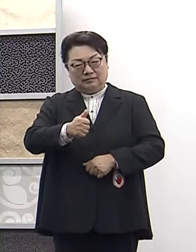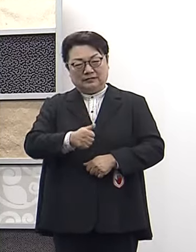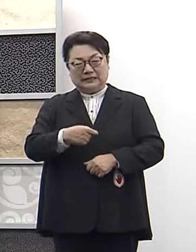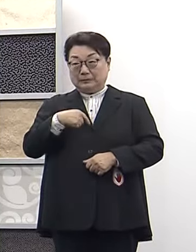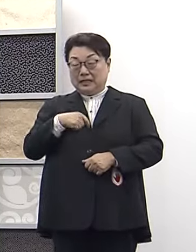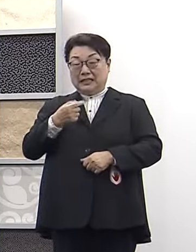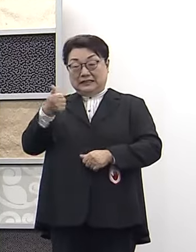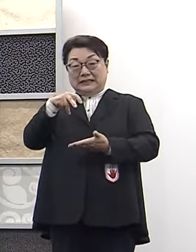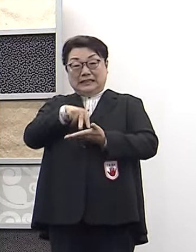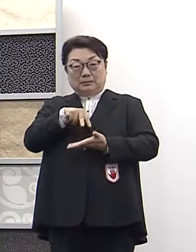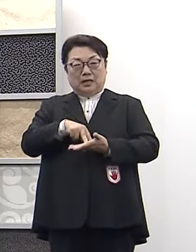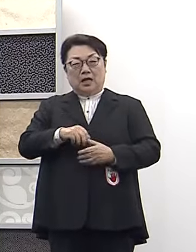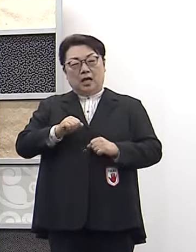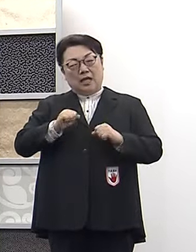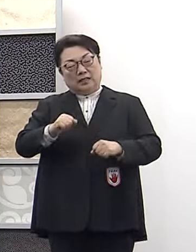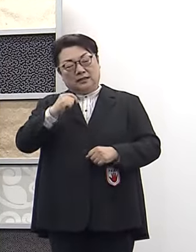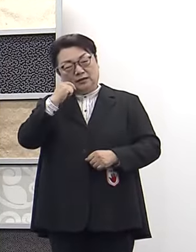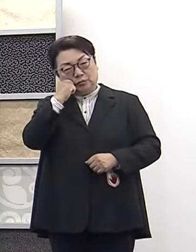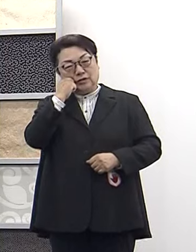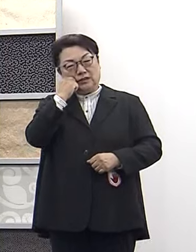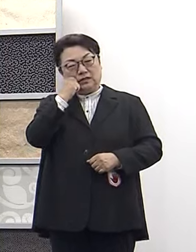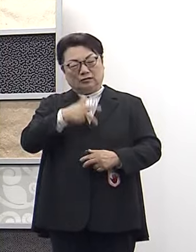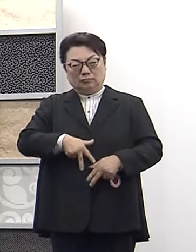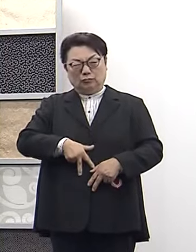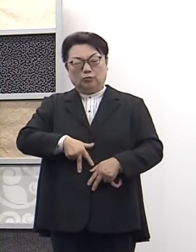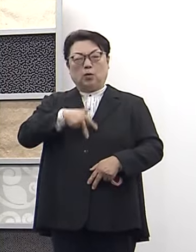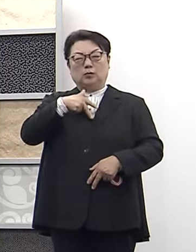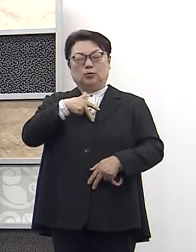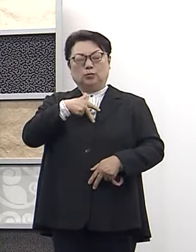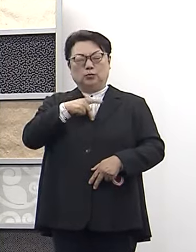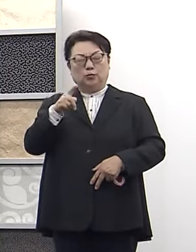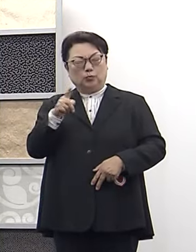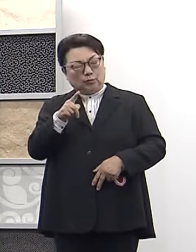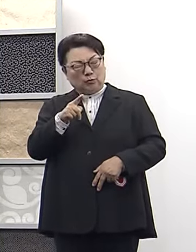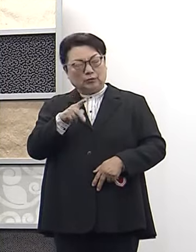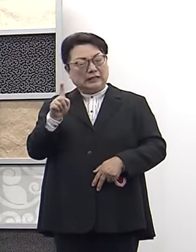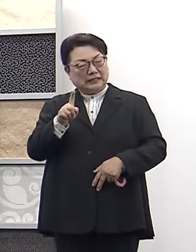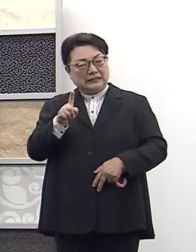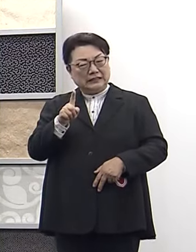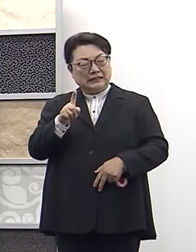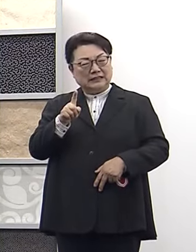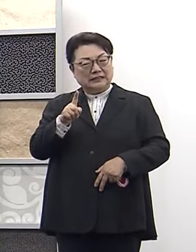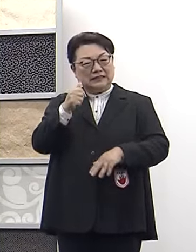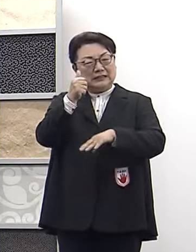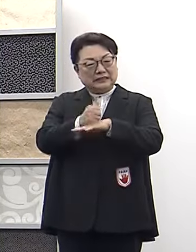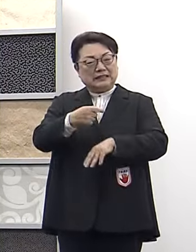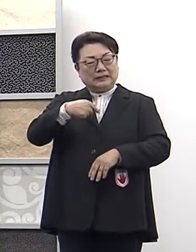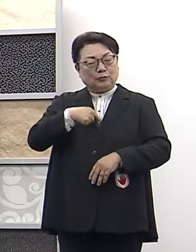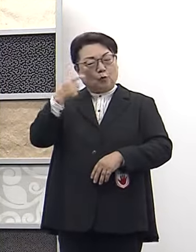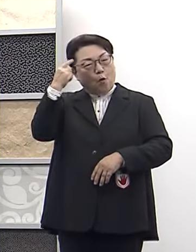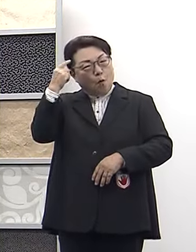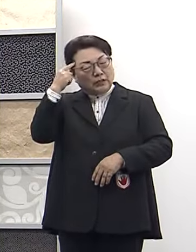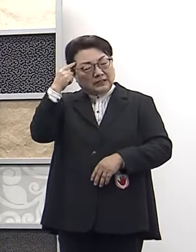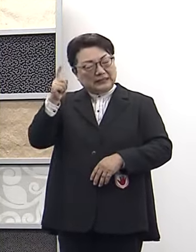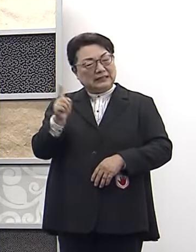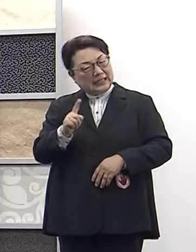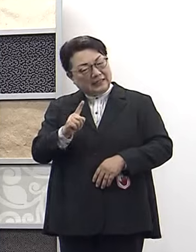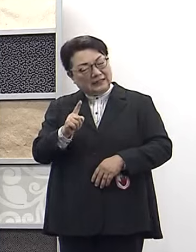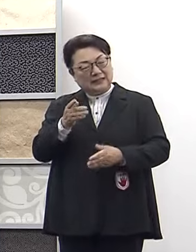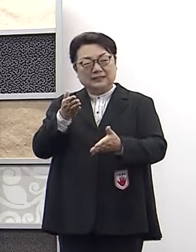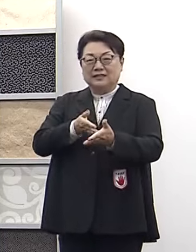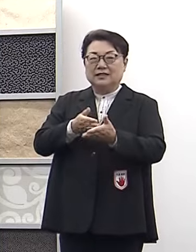ですね、その自殺の要因となるようなこと、知事の思い当たる範囲で何かあれば教えて